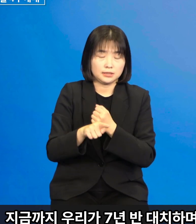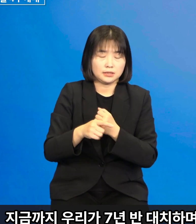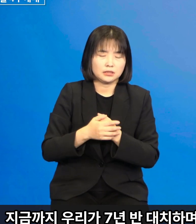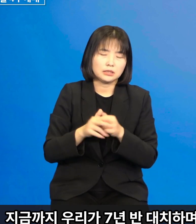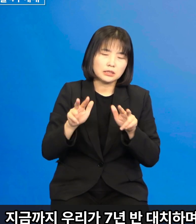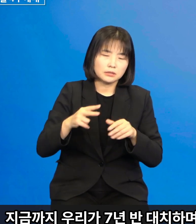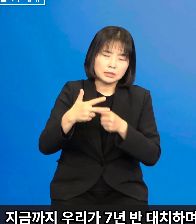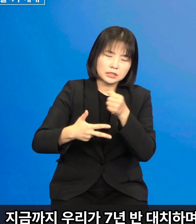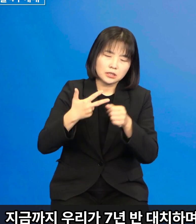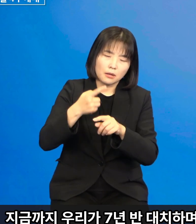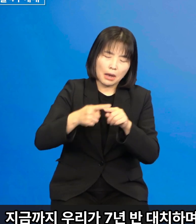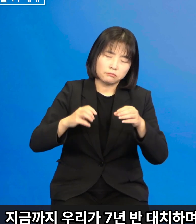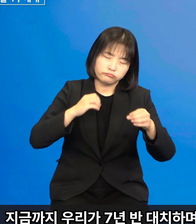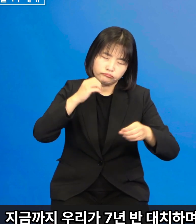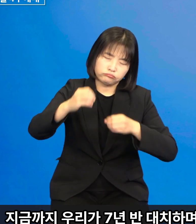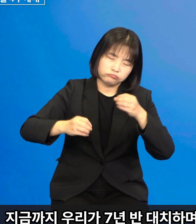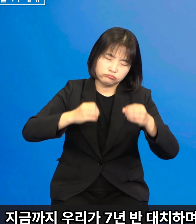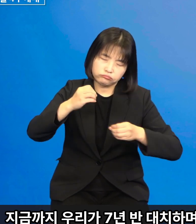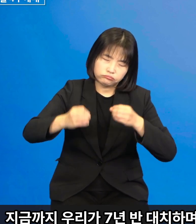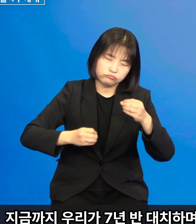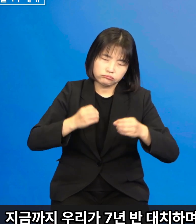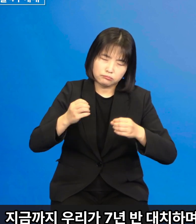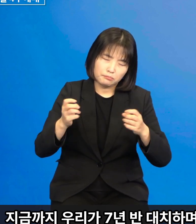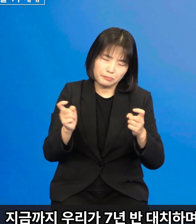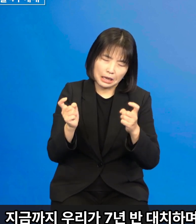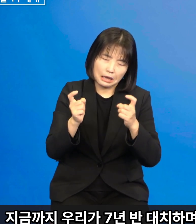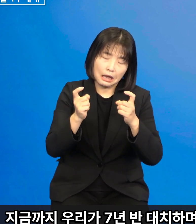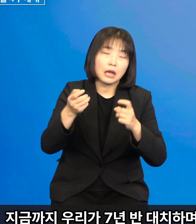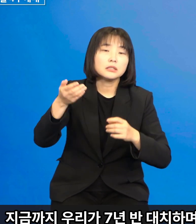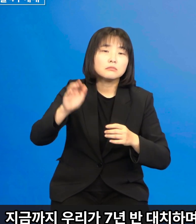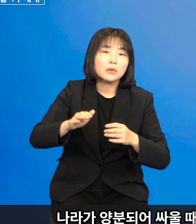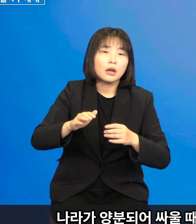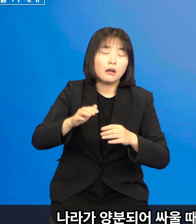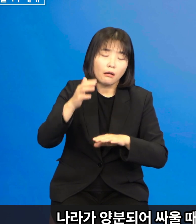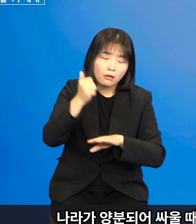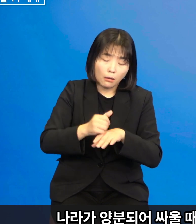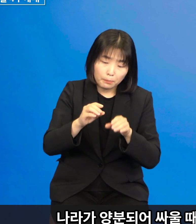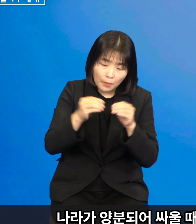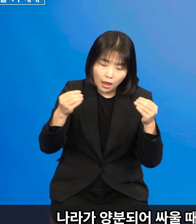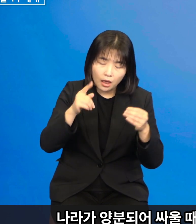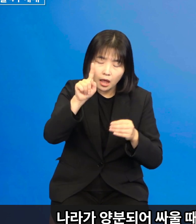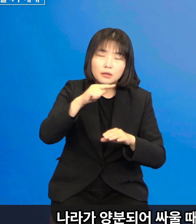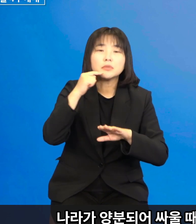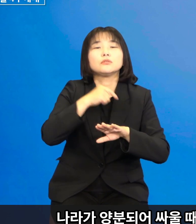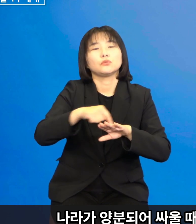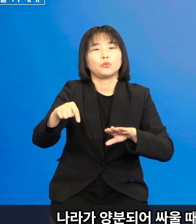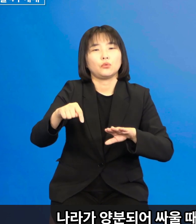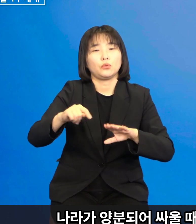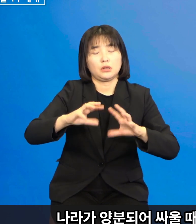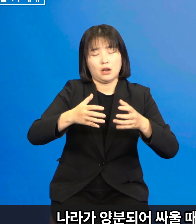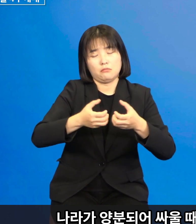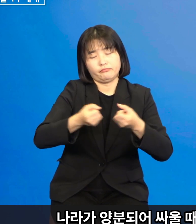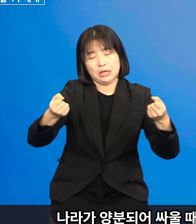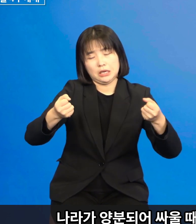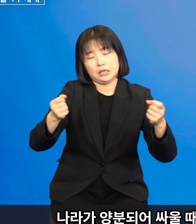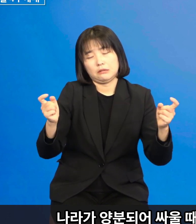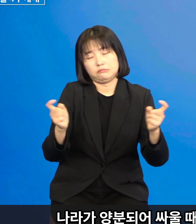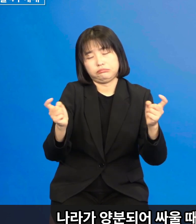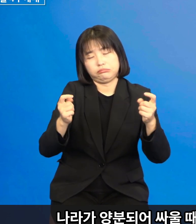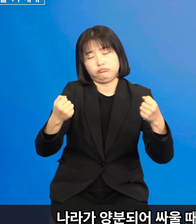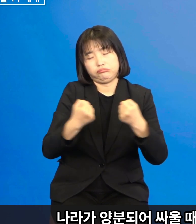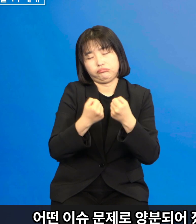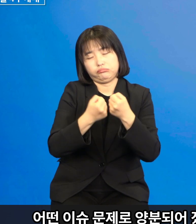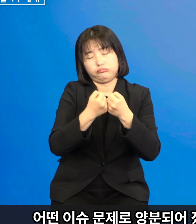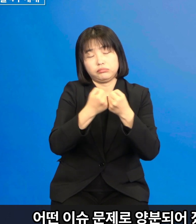대치하며 싸웠지만 사실 우리 한 민족 아닙니까? 나라가 양분되어 싸울 때, 이념 문제로, 어떤